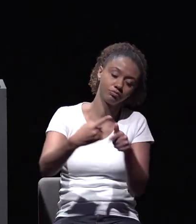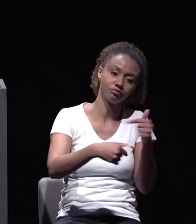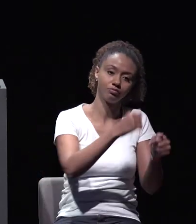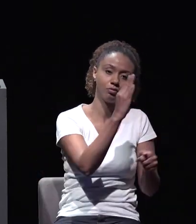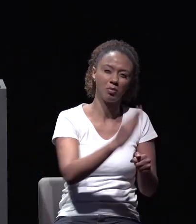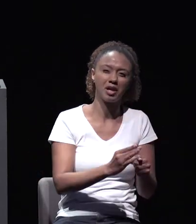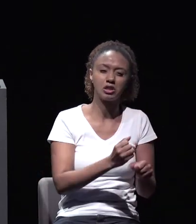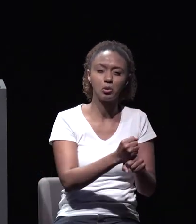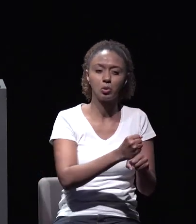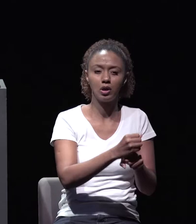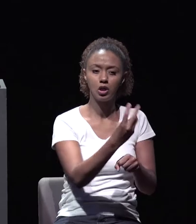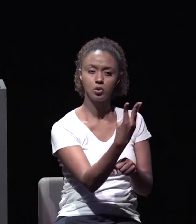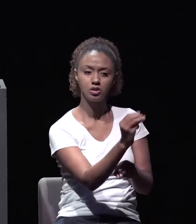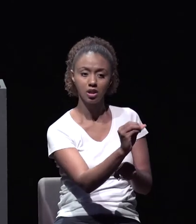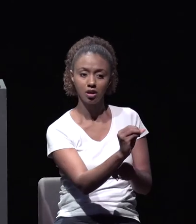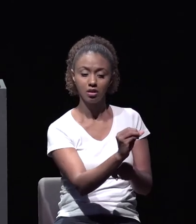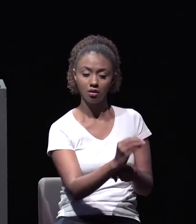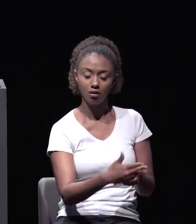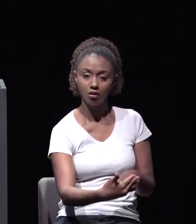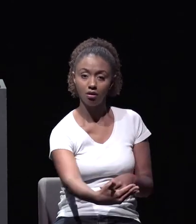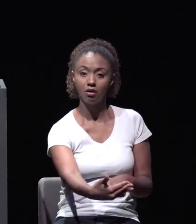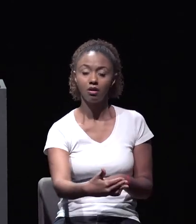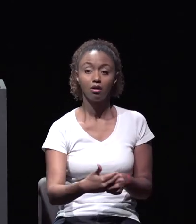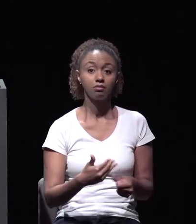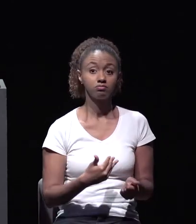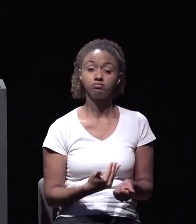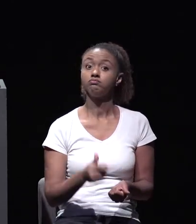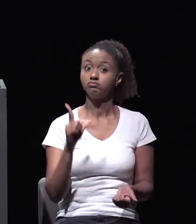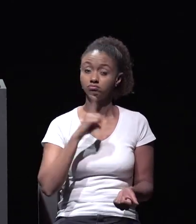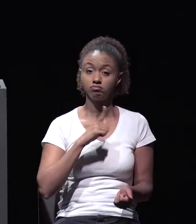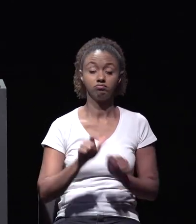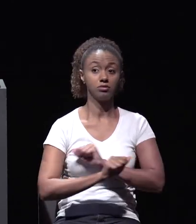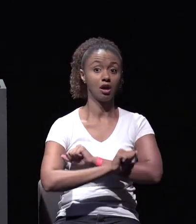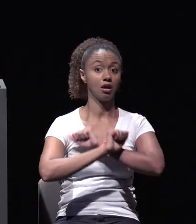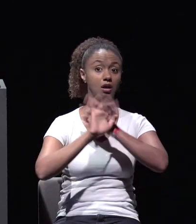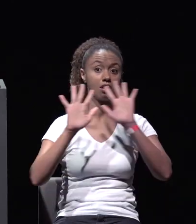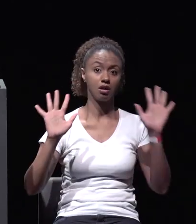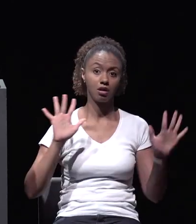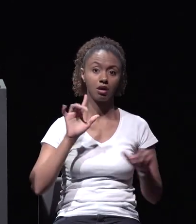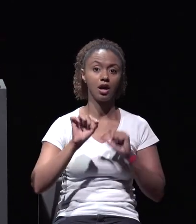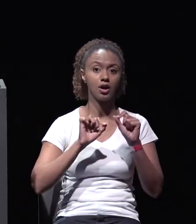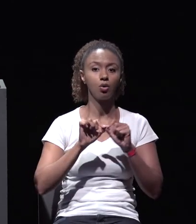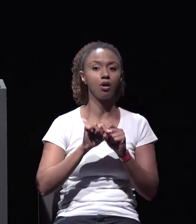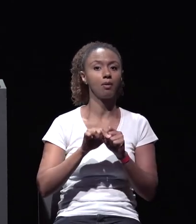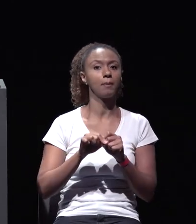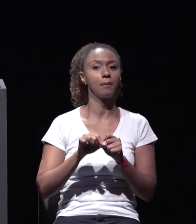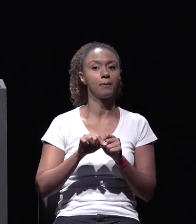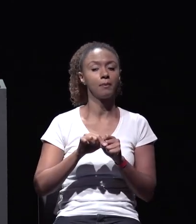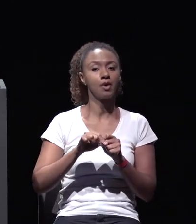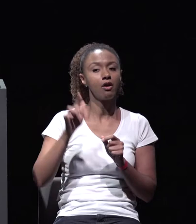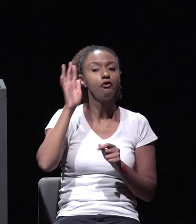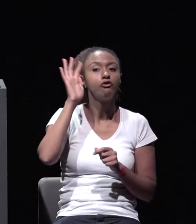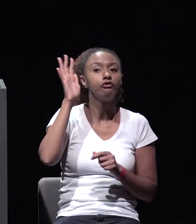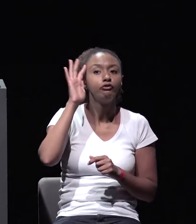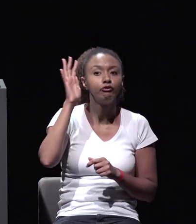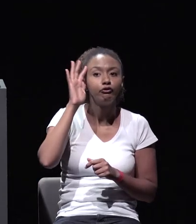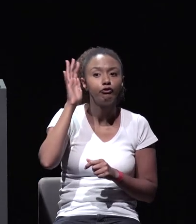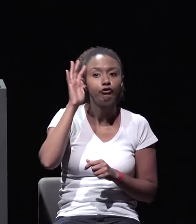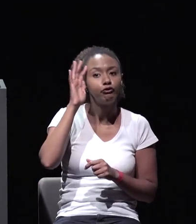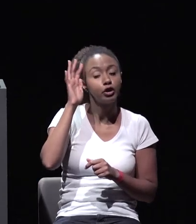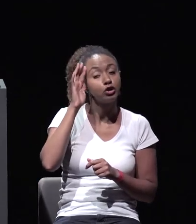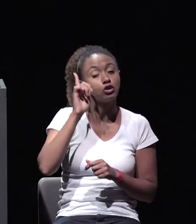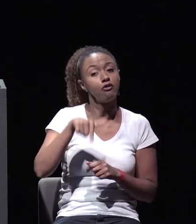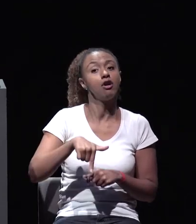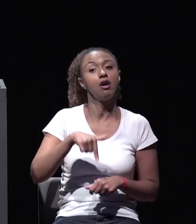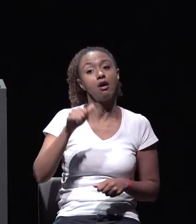se impõe de uma maneira muito a clara a e permanece ainda hoje como um uma espécie de via a